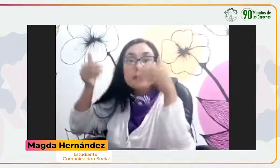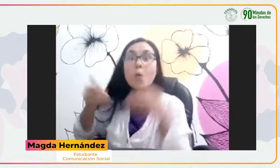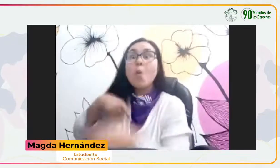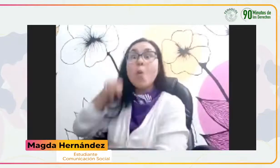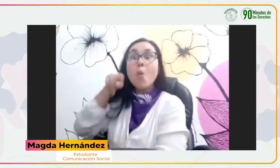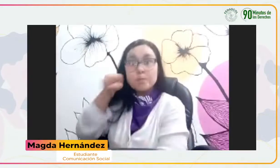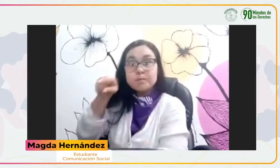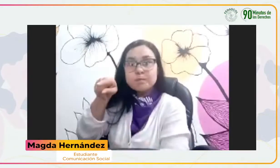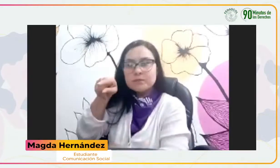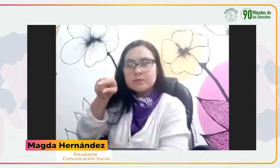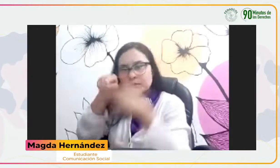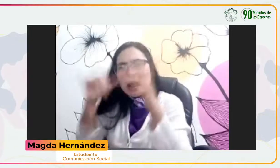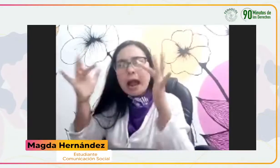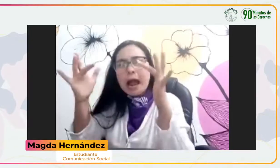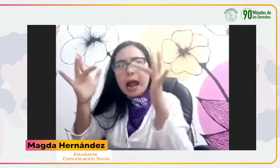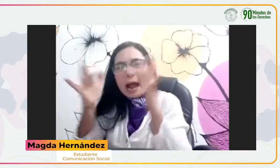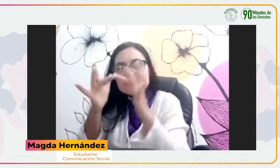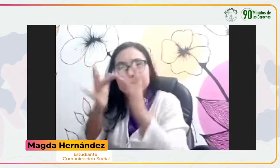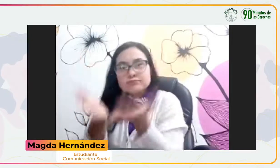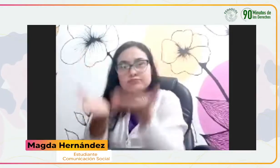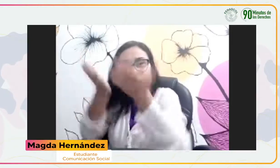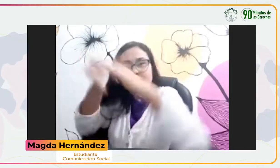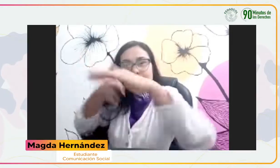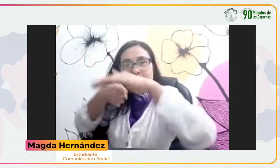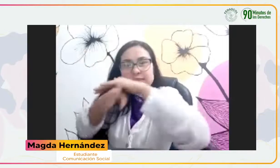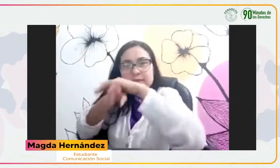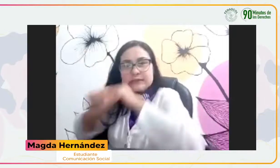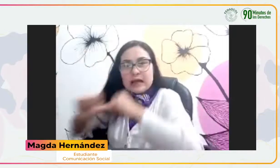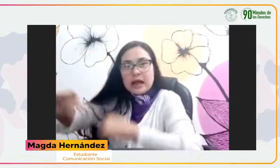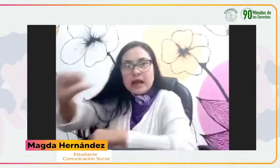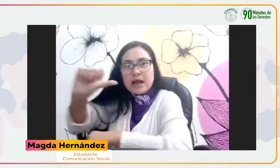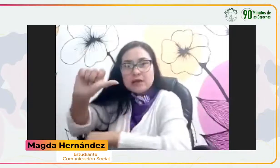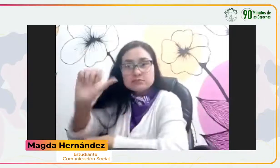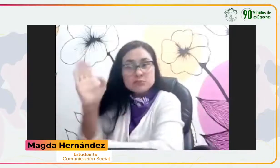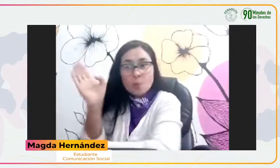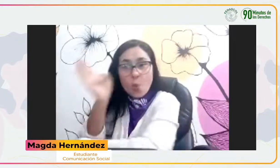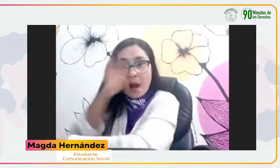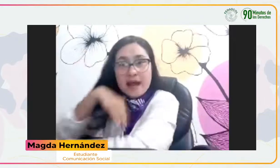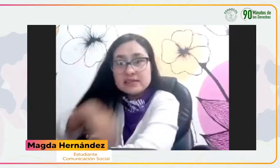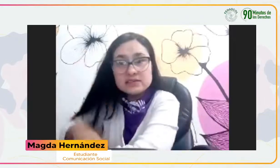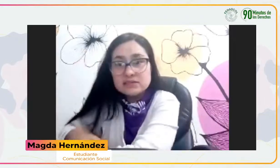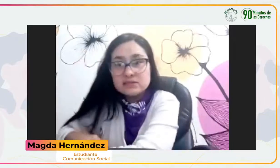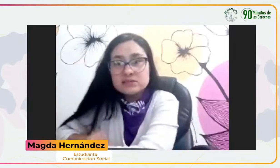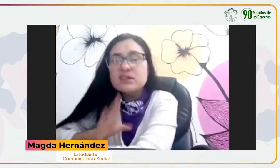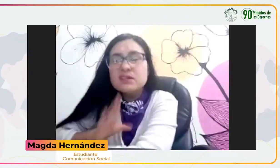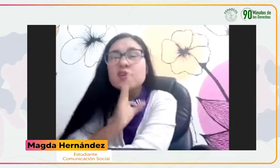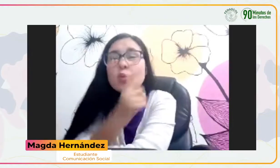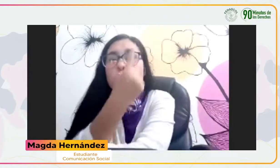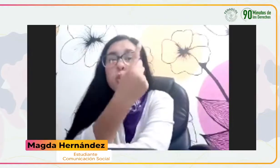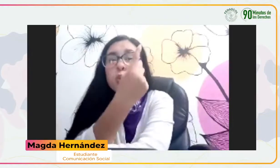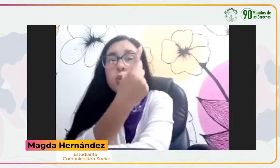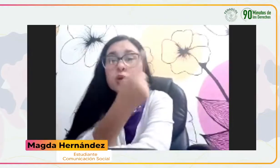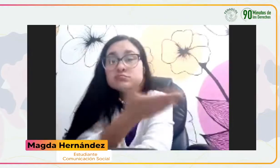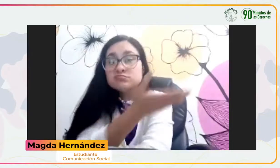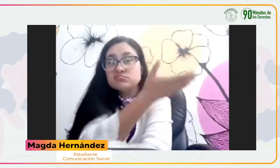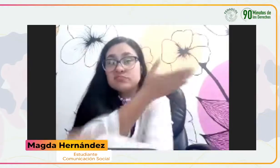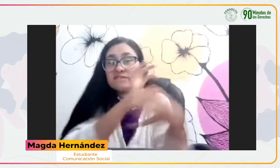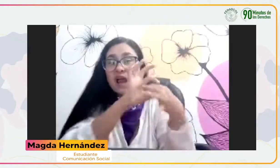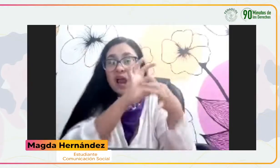y encontramos en el momento de discapacidad auditiva, pero la accesibilidad en